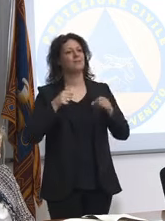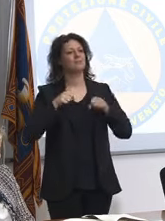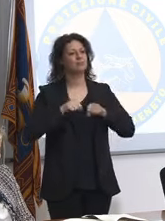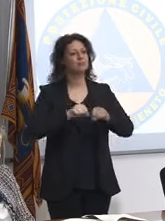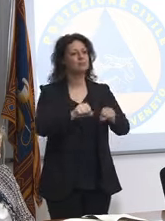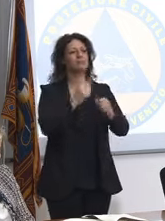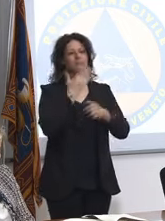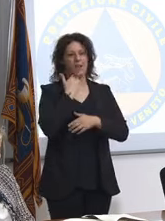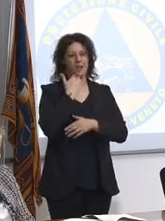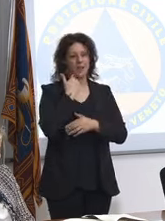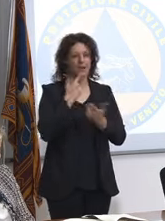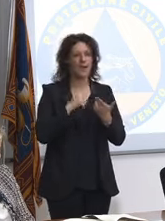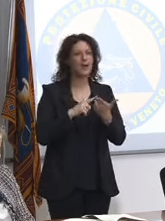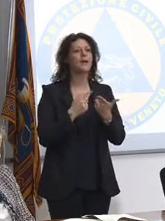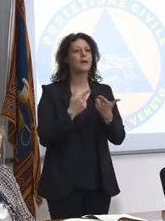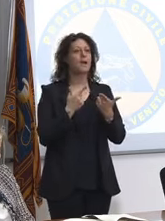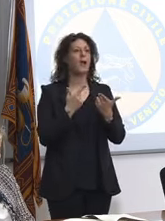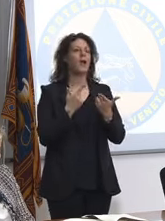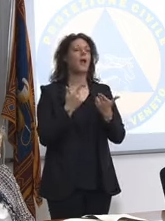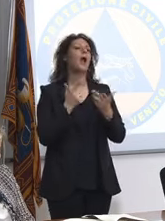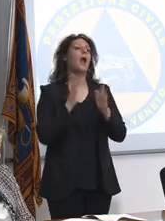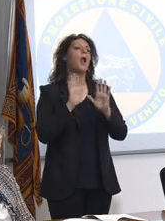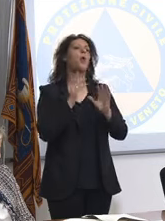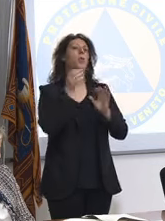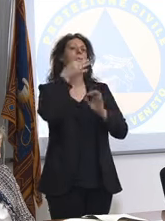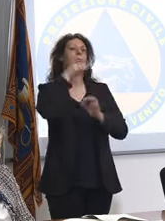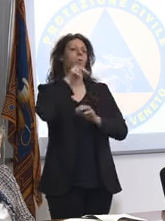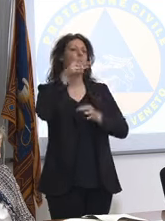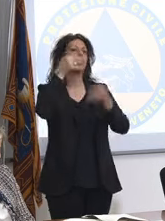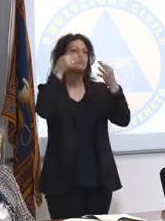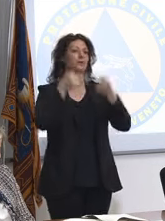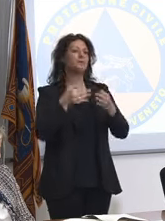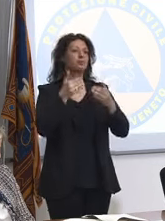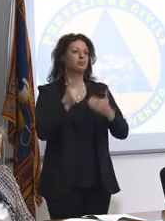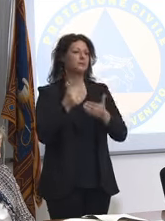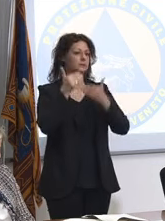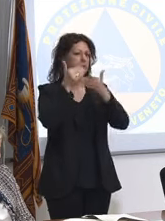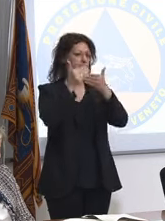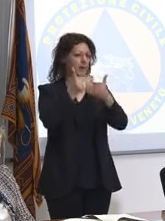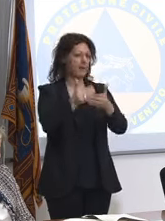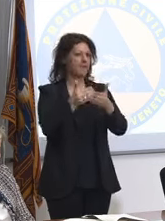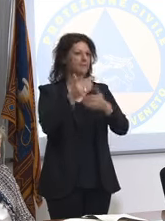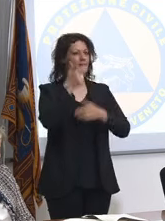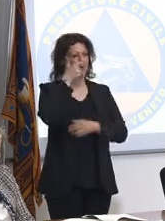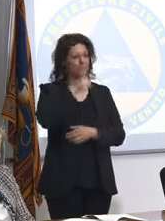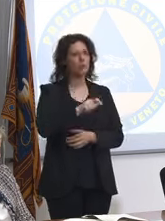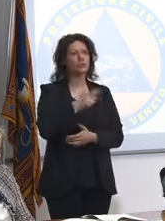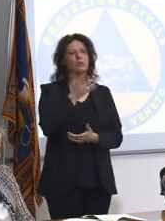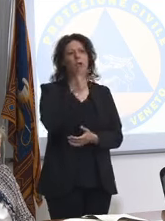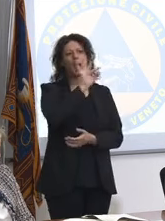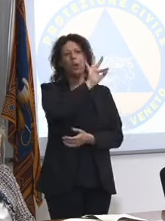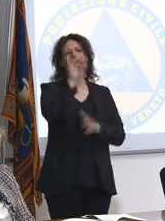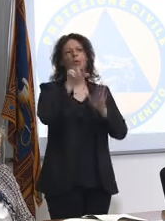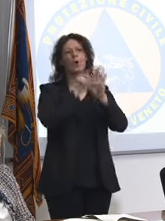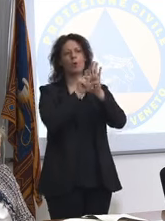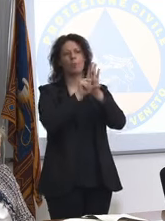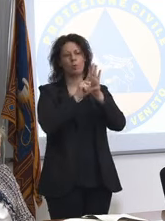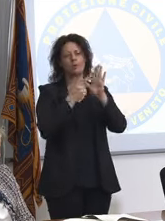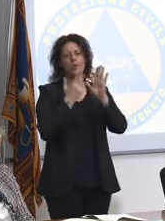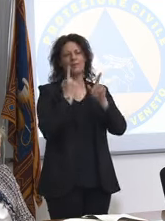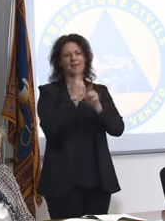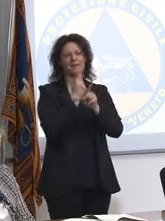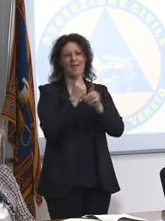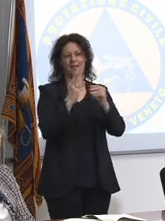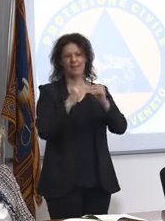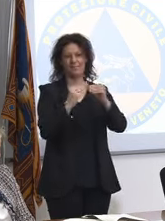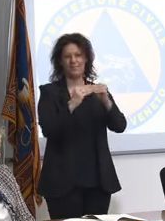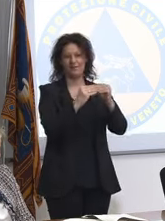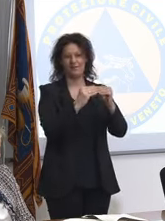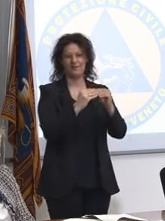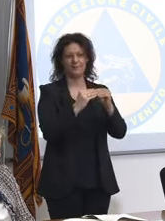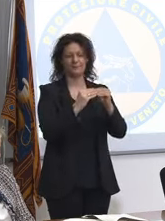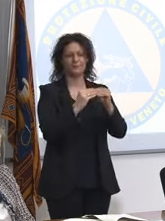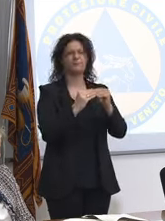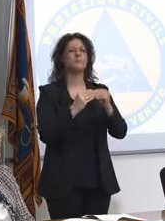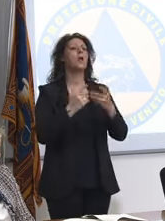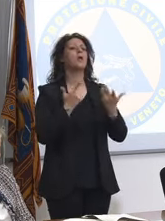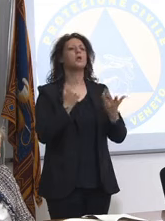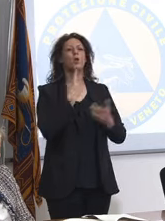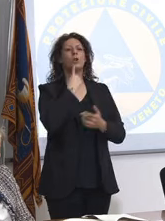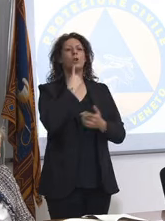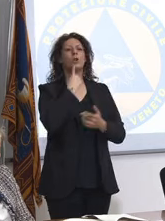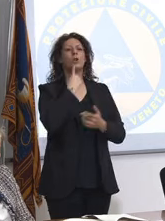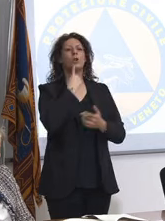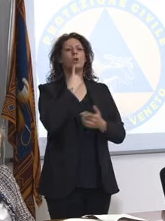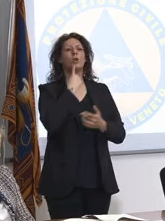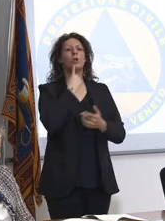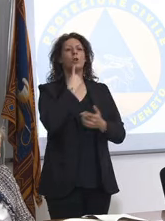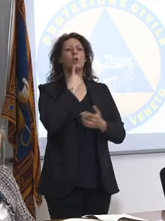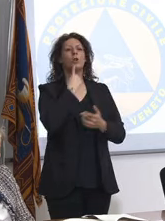anche molti punti ricreativi per i bimbi, decidete di aprire. Quindi dico ai cittadini che lunedì mattina non siate tutti